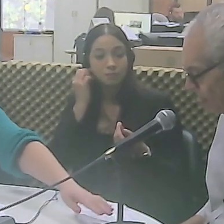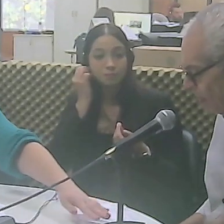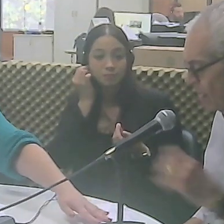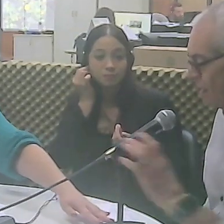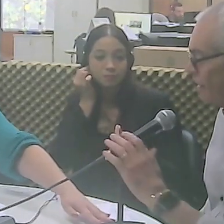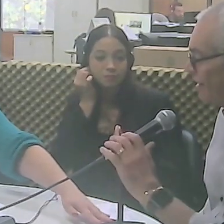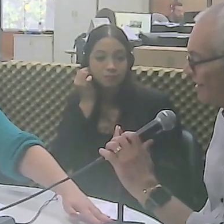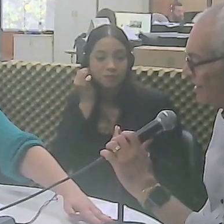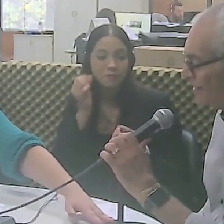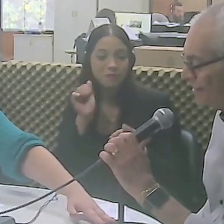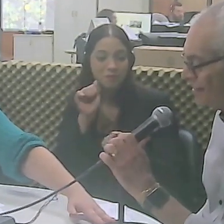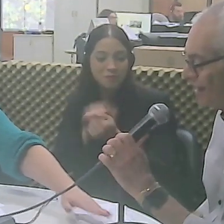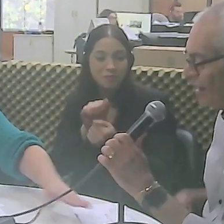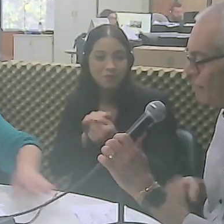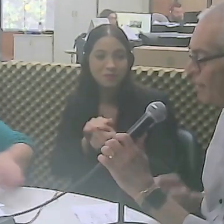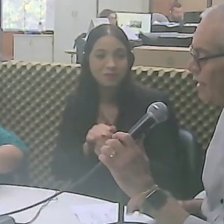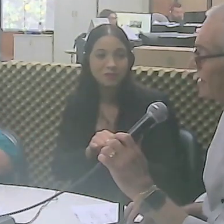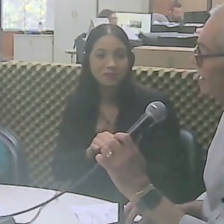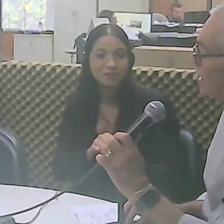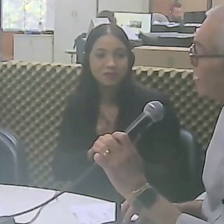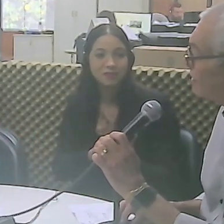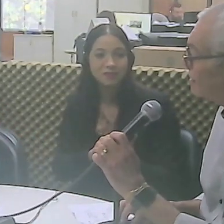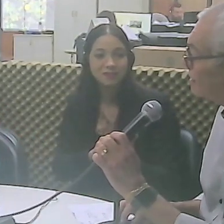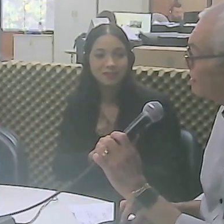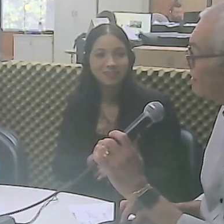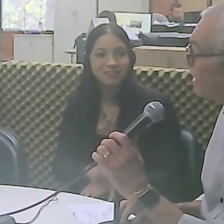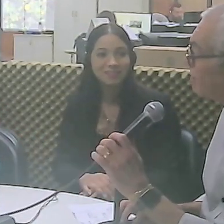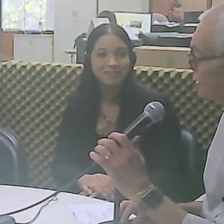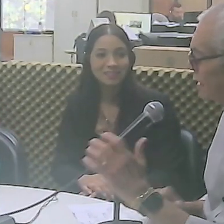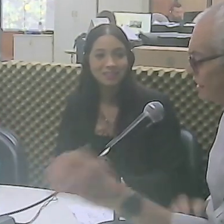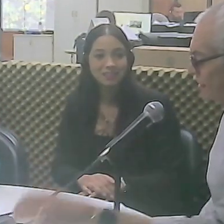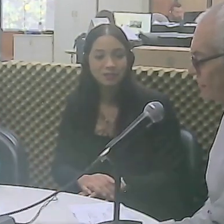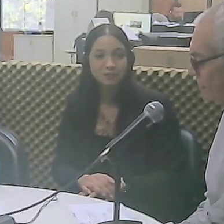Vou pedir só para o senhor chegar um pouco mais perto, pessoal, ouvi-lo melhor. Da